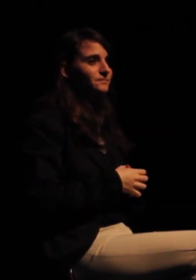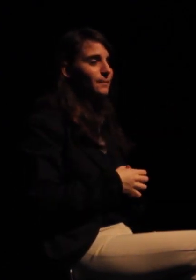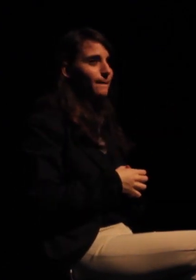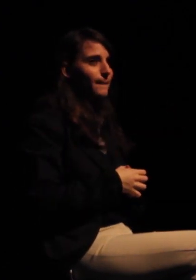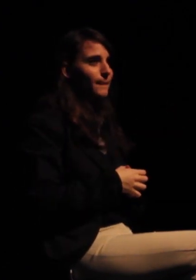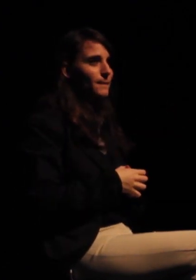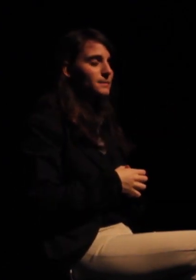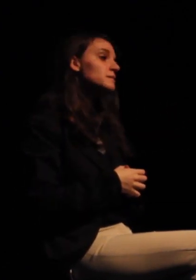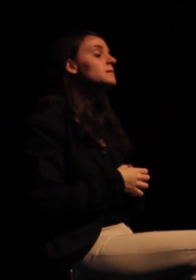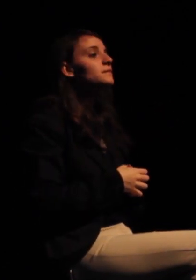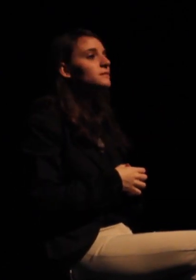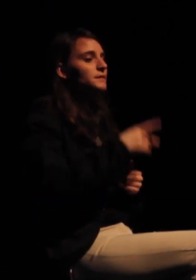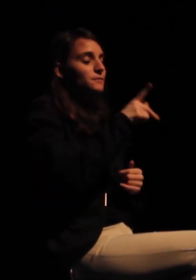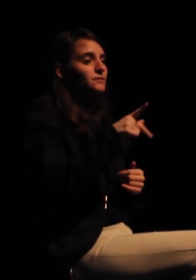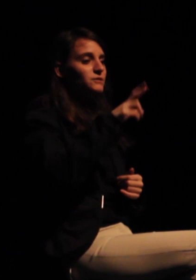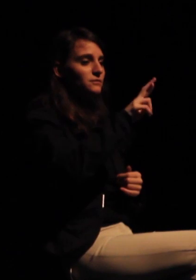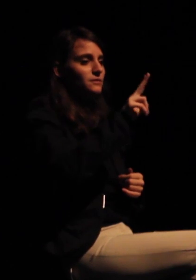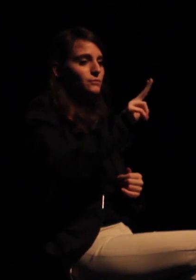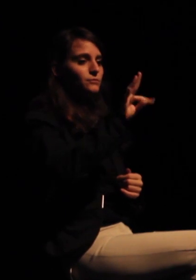Essa professora Ruth,